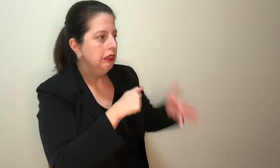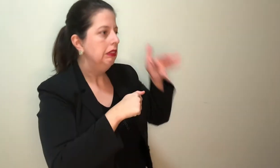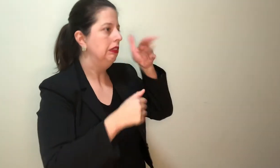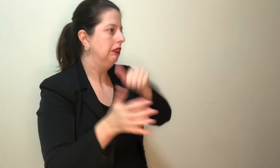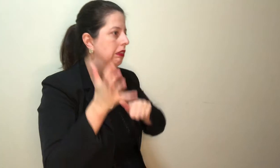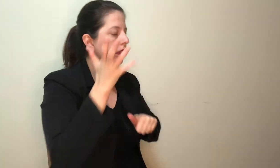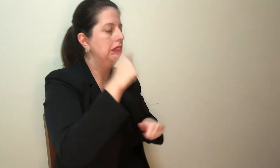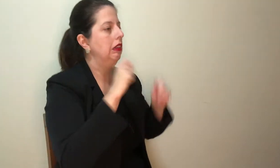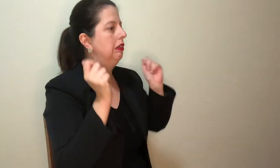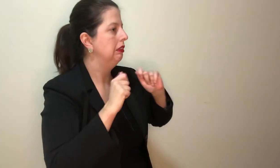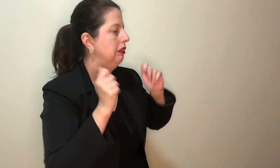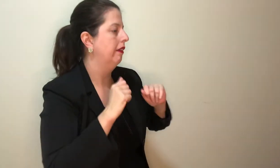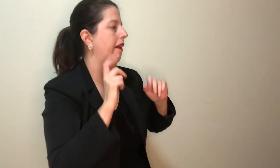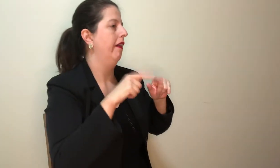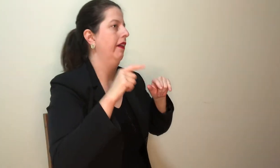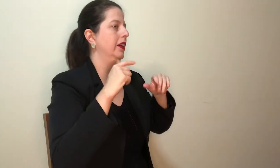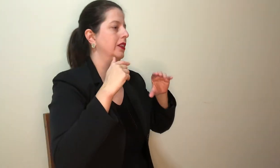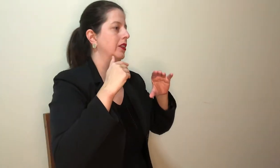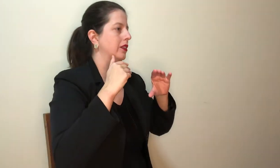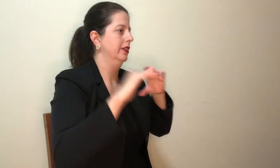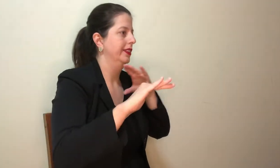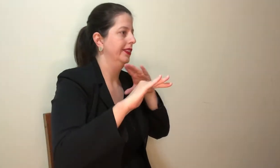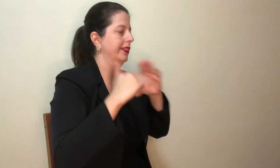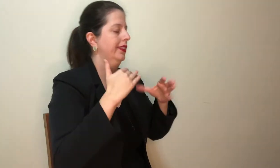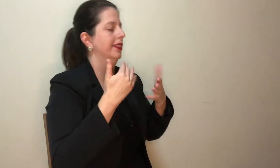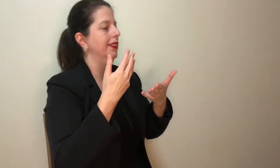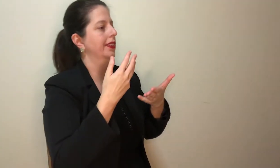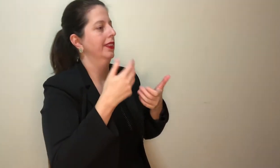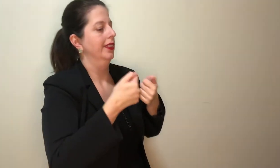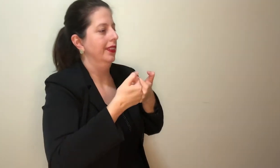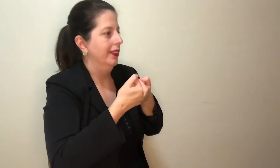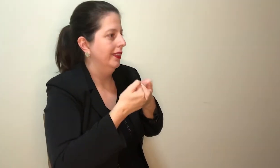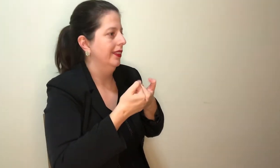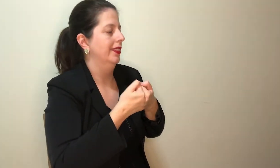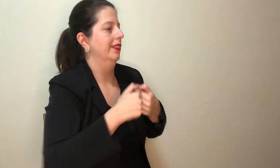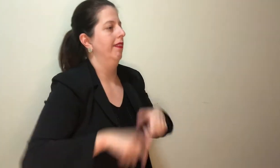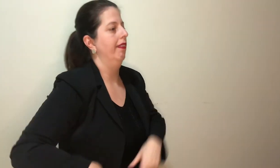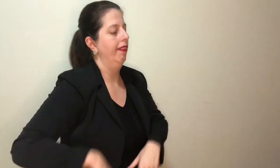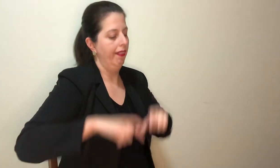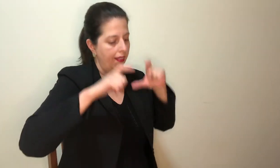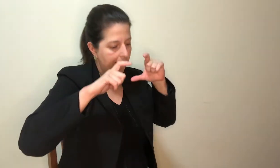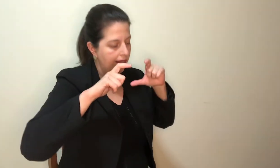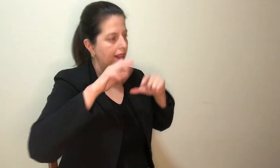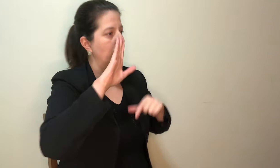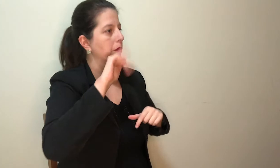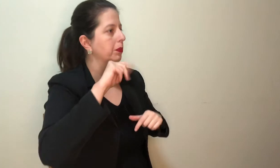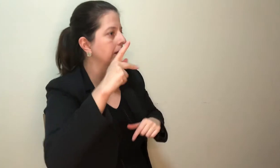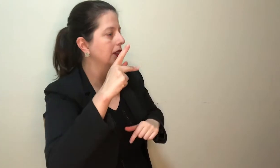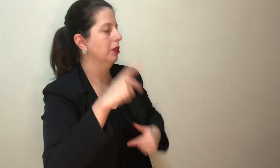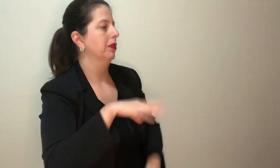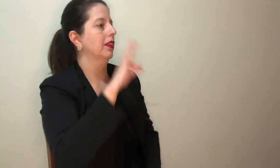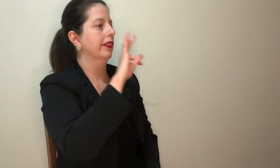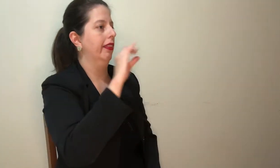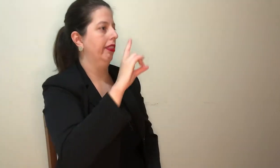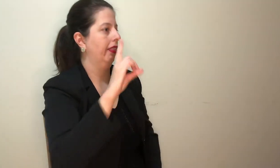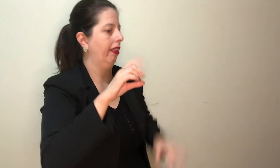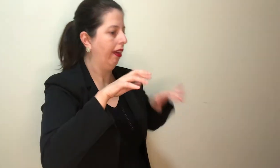ter acesso a essas informações. Não era por mensagens ou o TDD, né? Então tudo era muito com